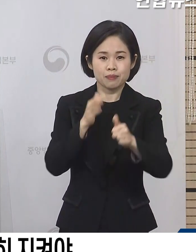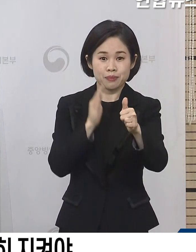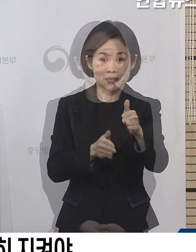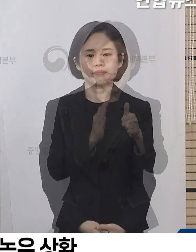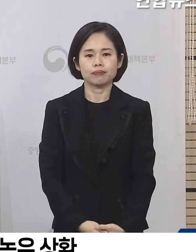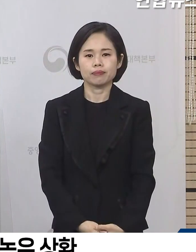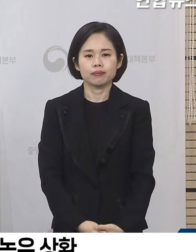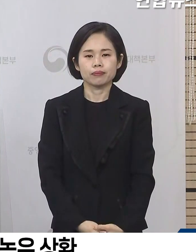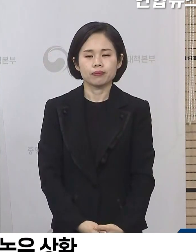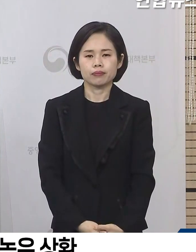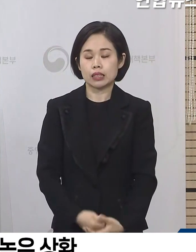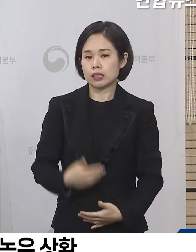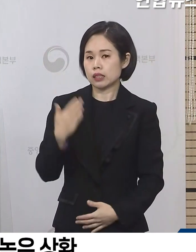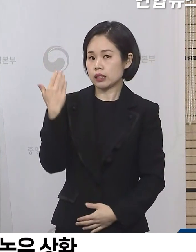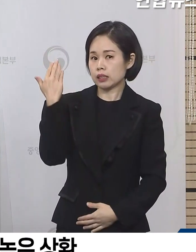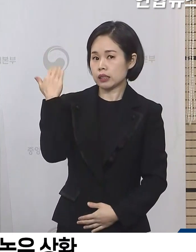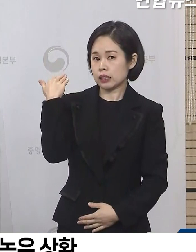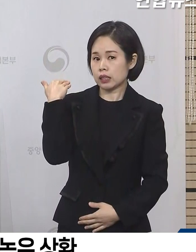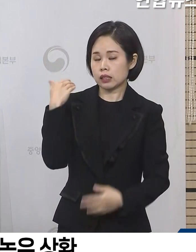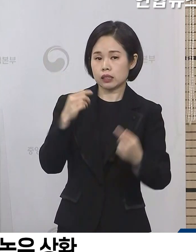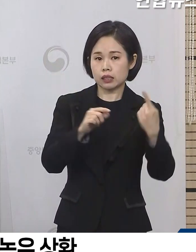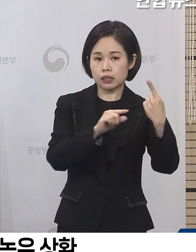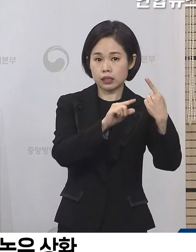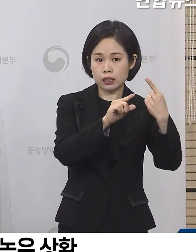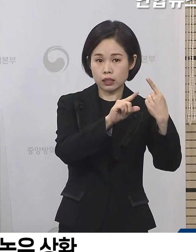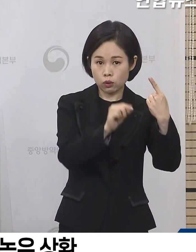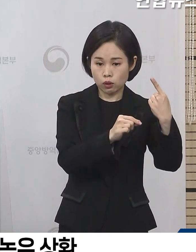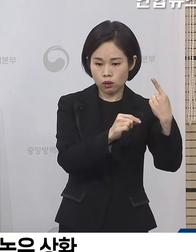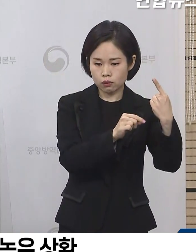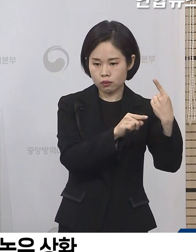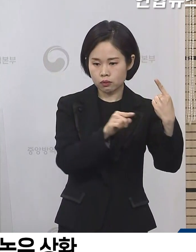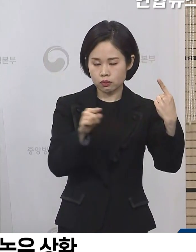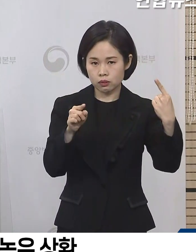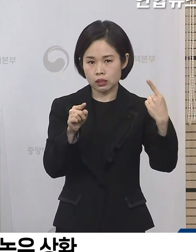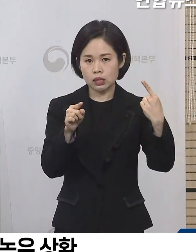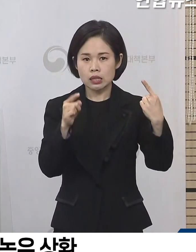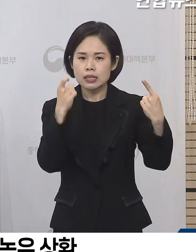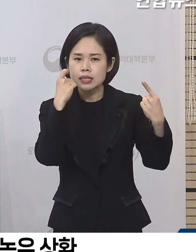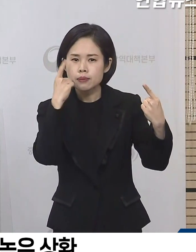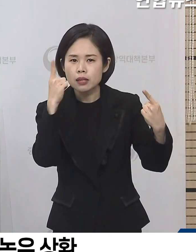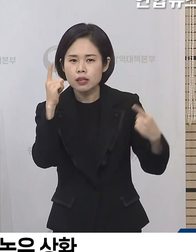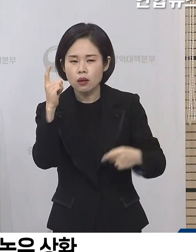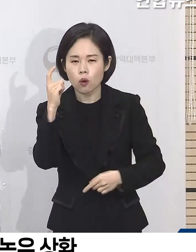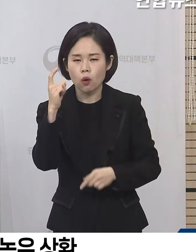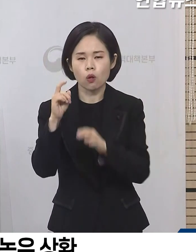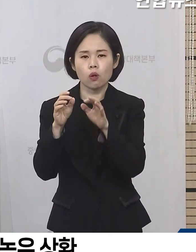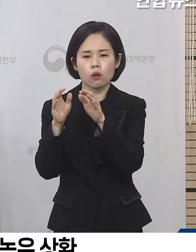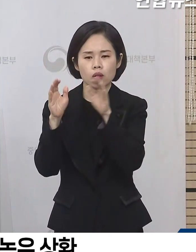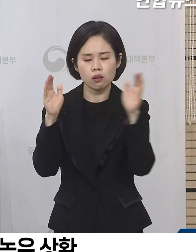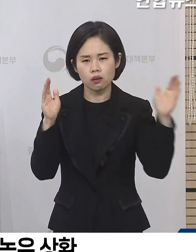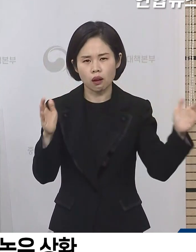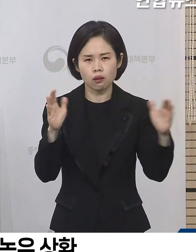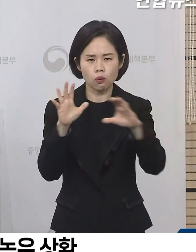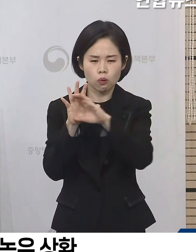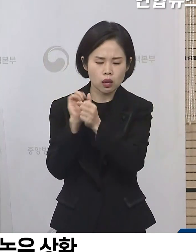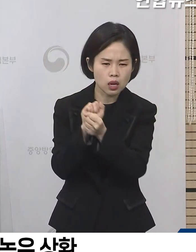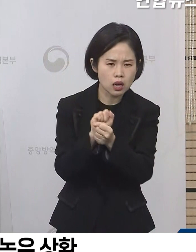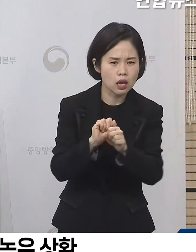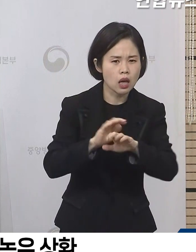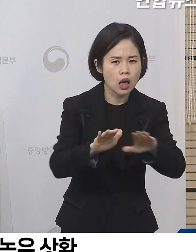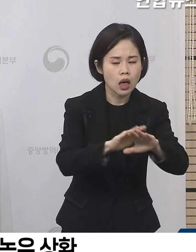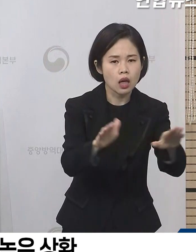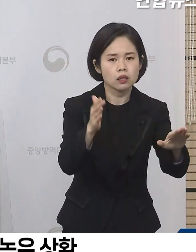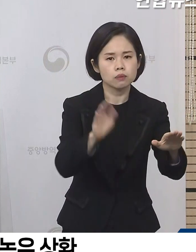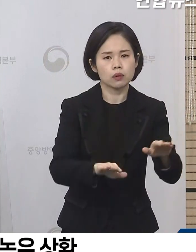있습니다 지난 1월부터 11개월간 코로나 대응을 해 오면서 많은 위기를 겪어 봤지만 올